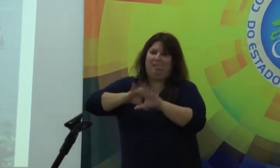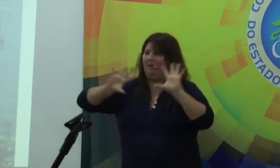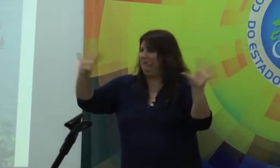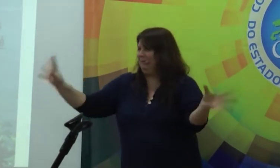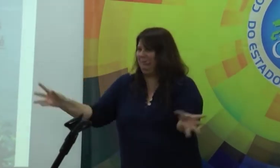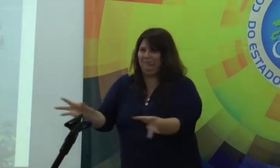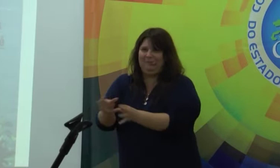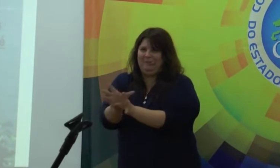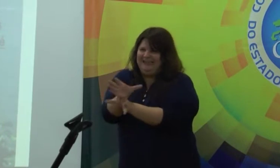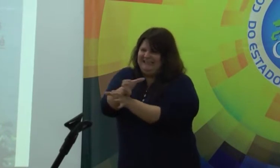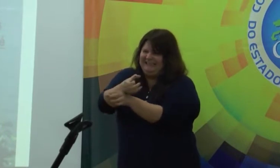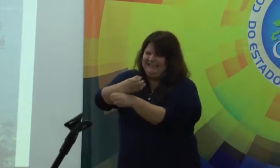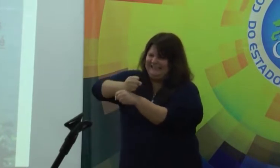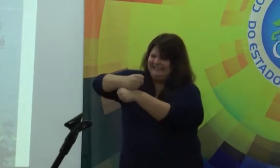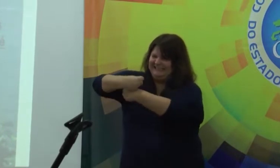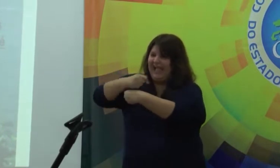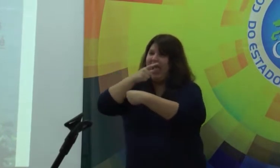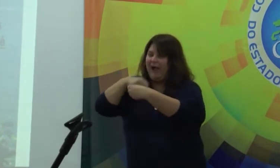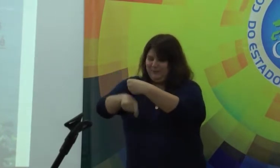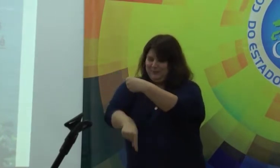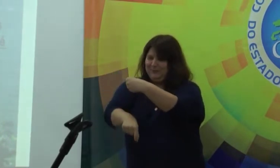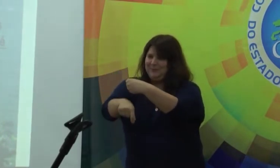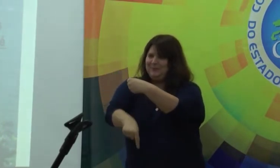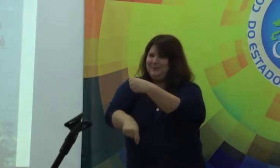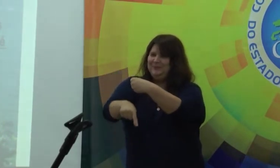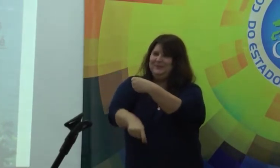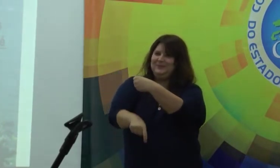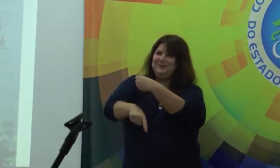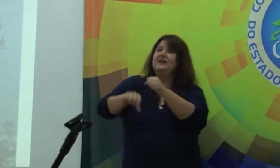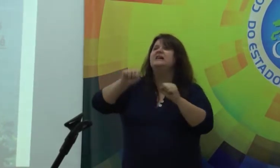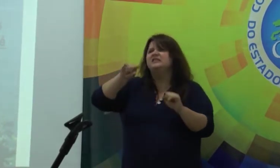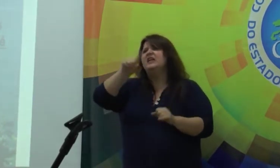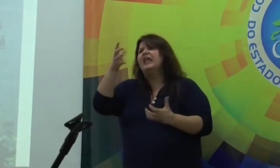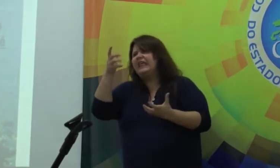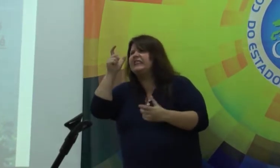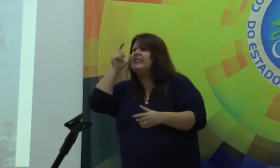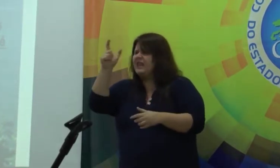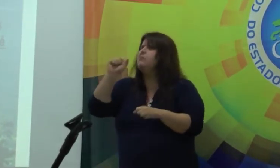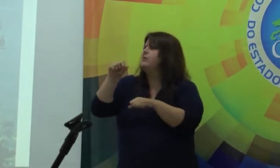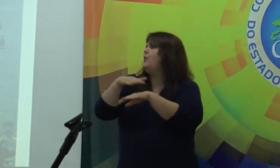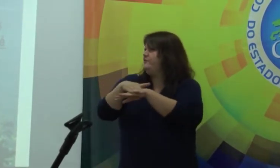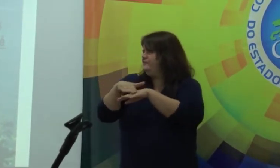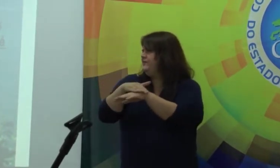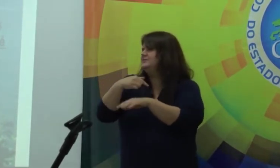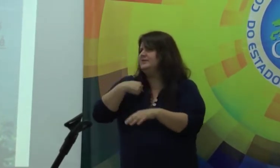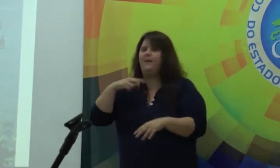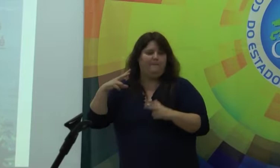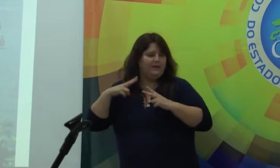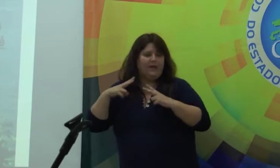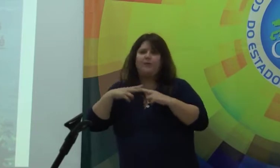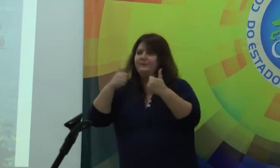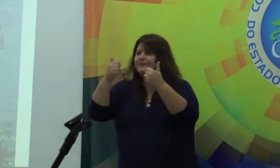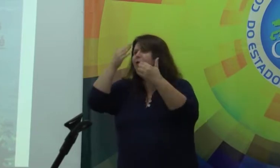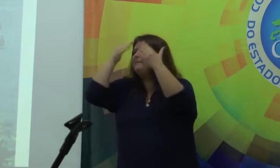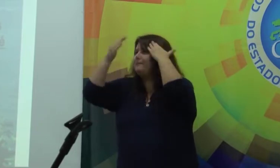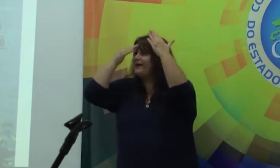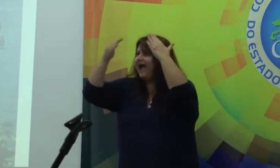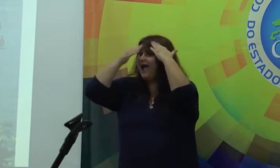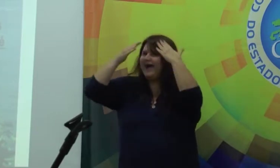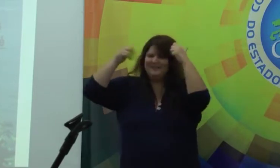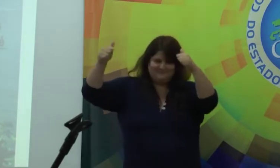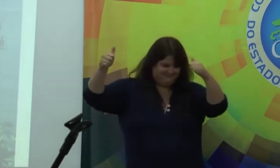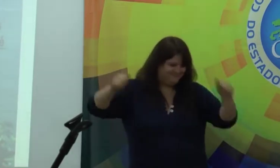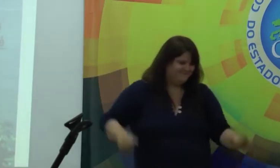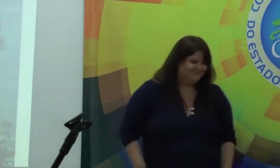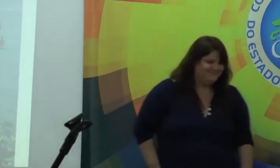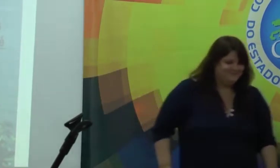as informações. Desculpa, eu tentei ser resumida, mas eu fui pegando lá do fundo, né? Mas depois, quem quiser